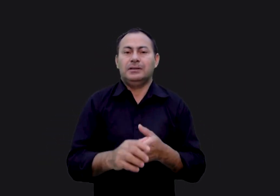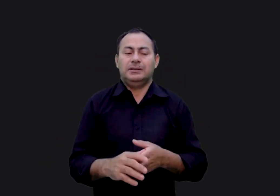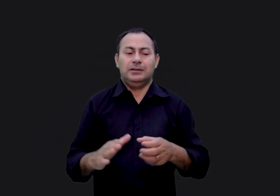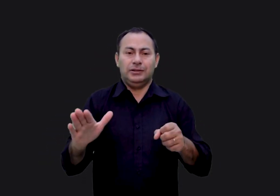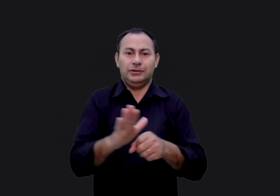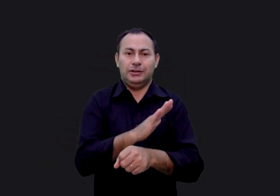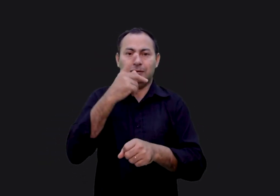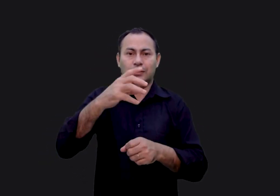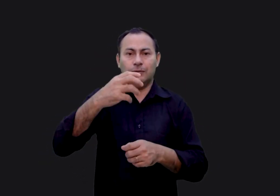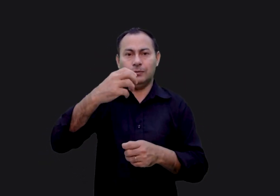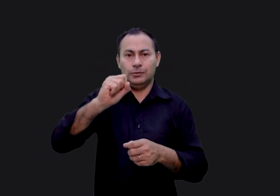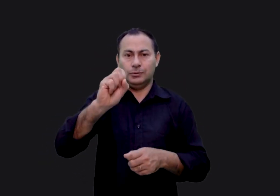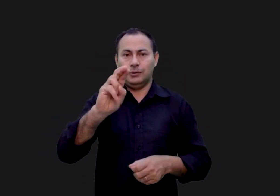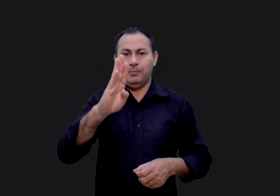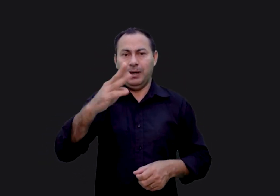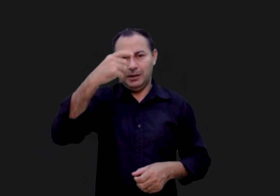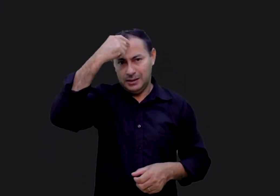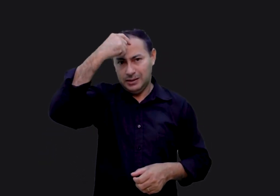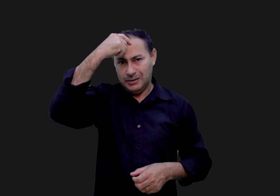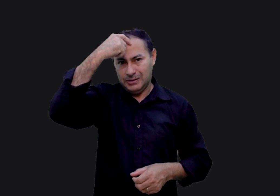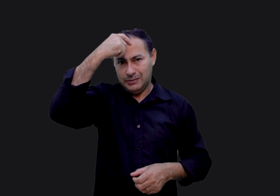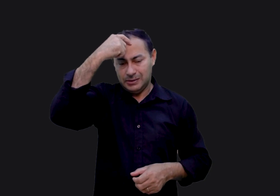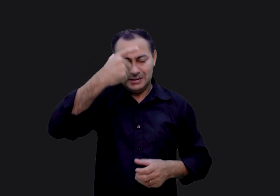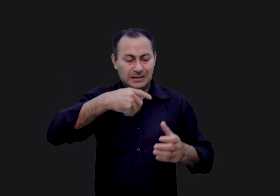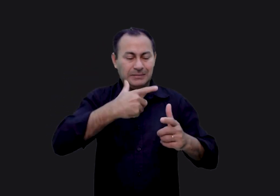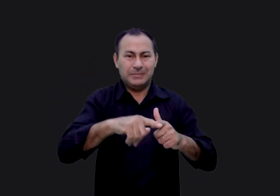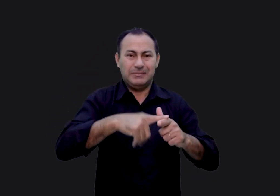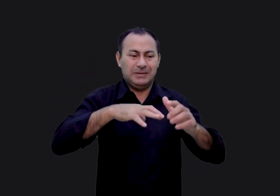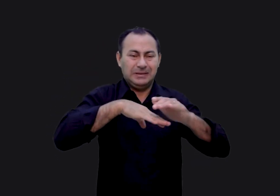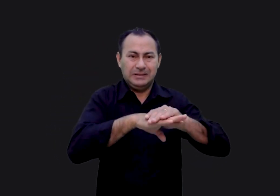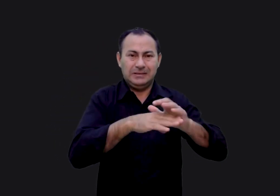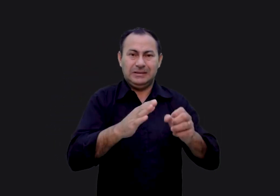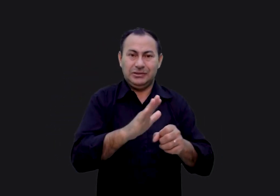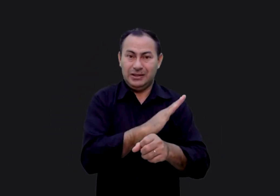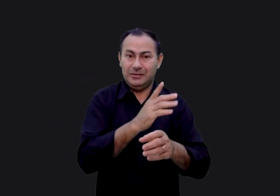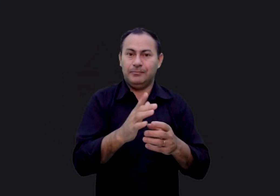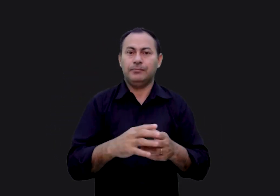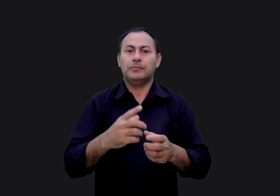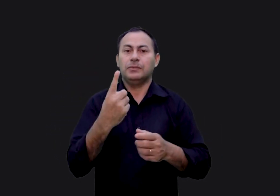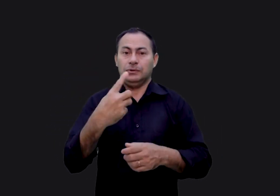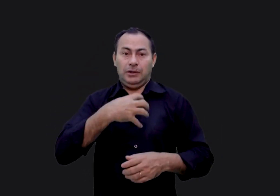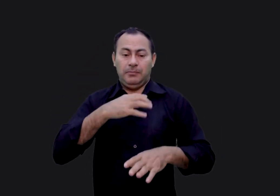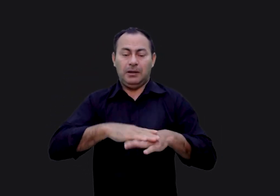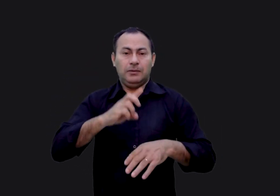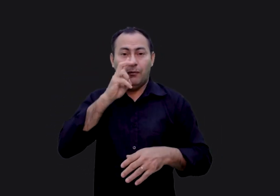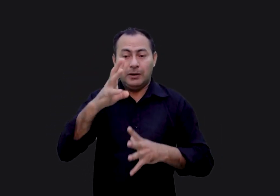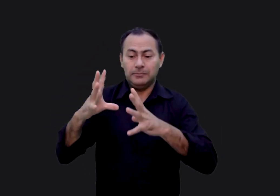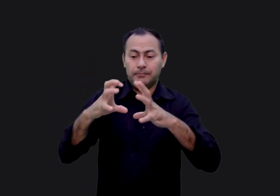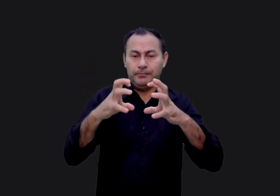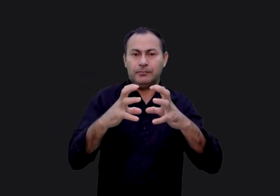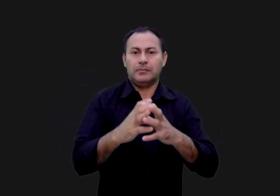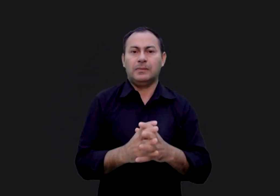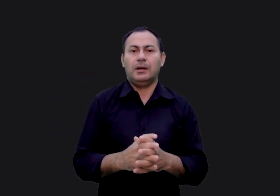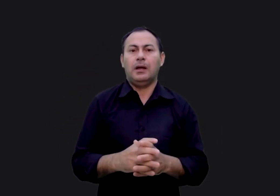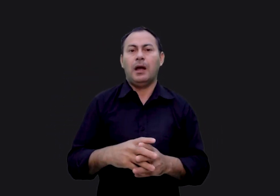está enchendo o seu subconsciente de conflitos. Uma das formas mais intensas de conflito é a